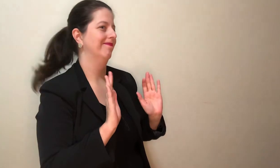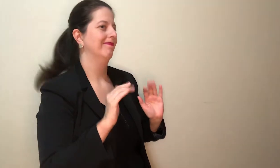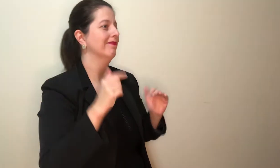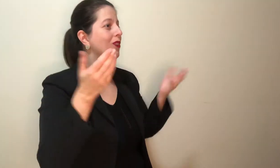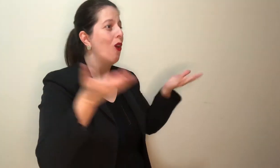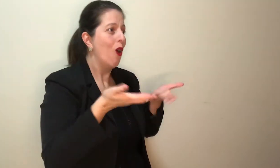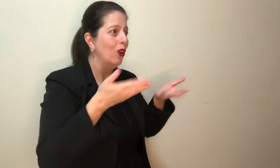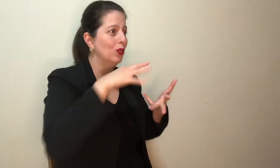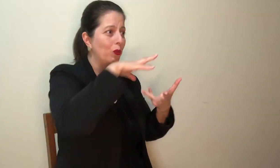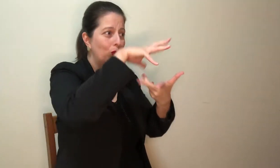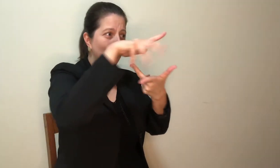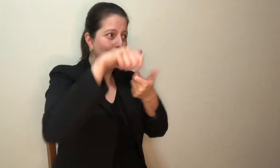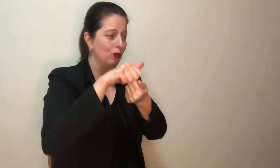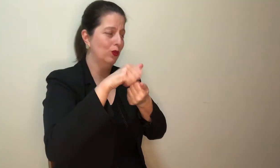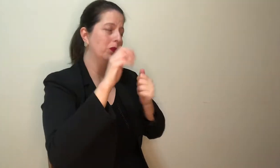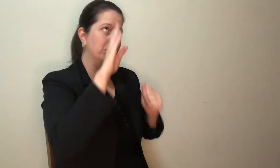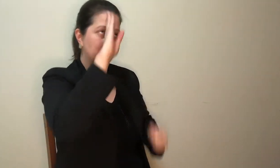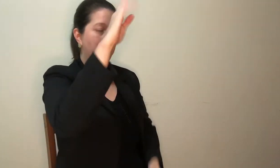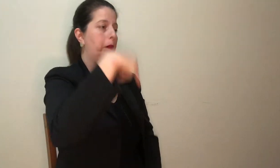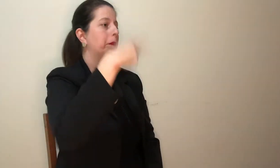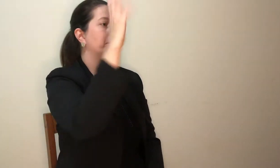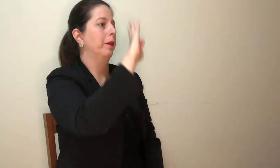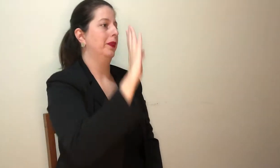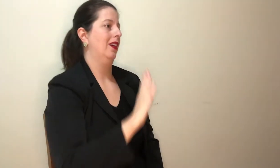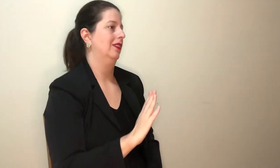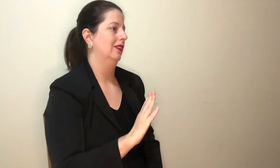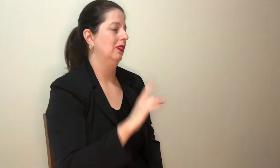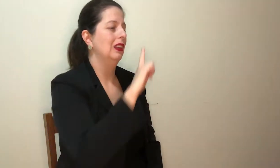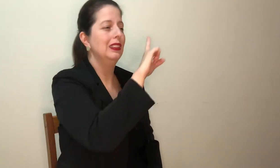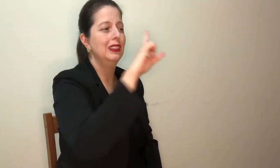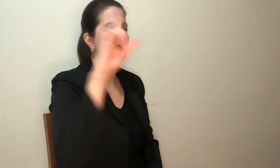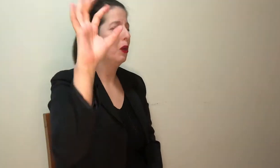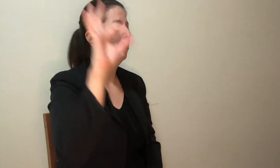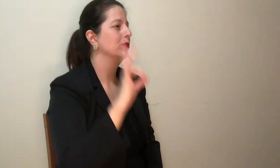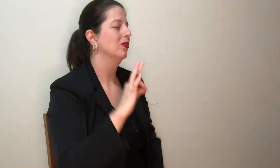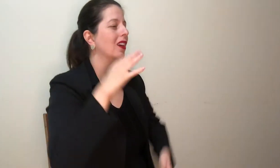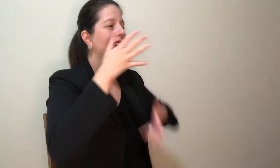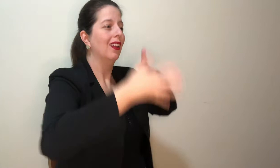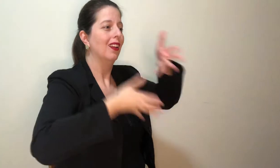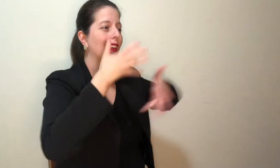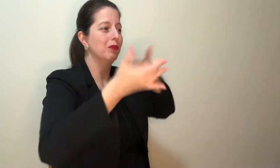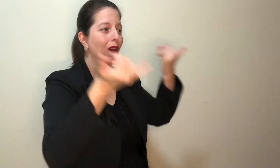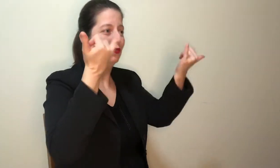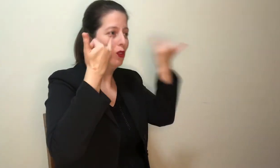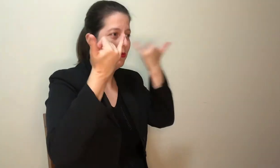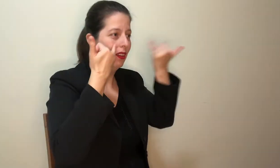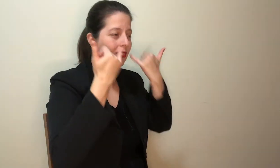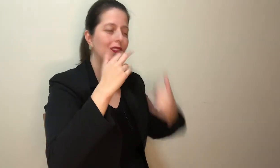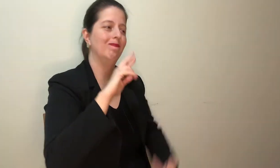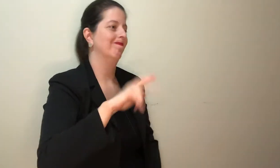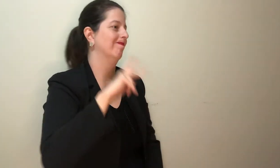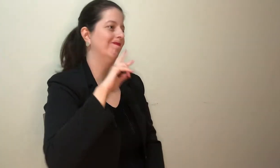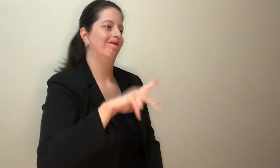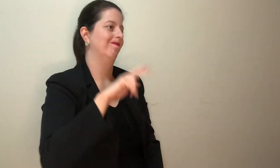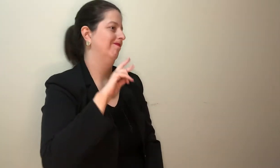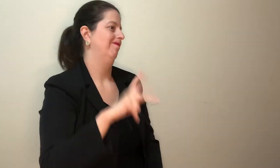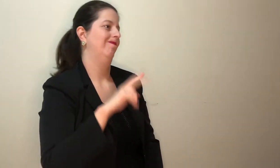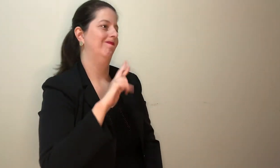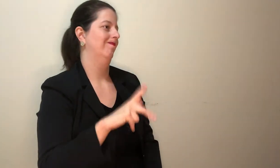mundo, principalmente aqui no Brasil, 100% a gente não tem esse acesso às informações. Somente algumas